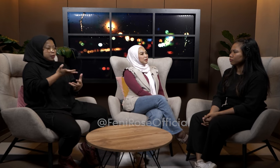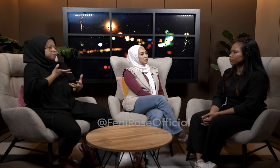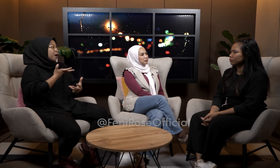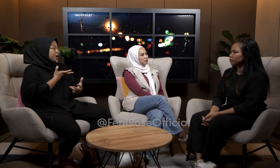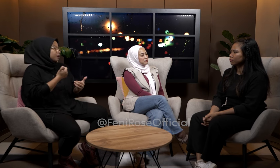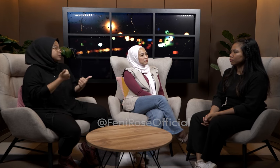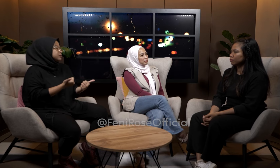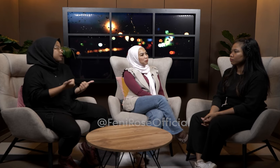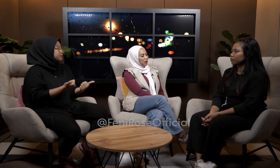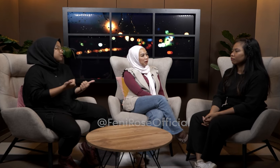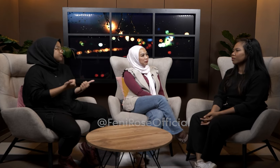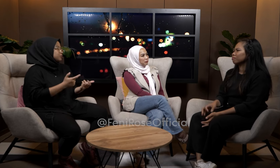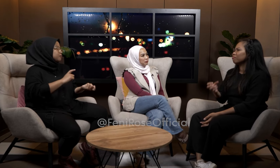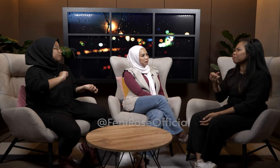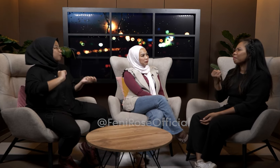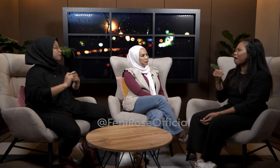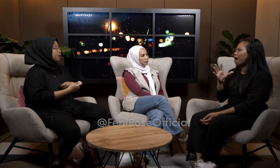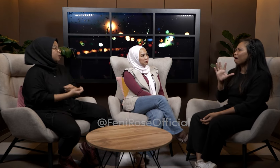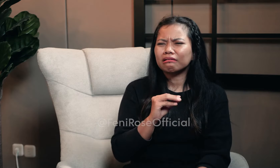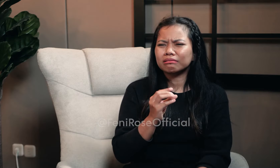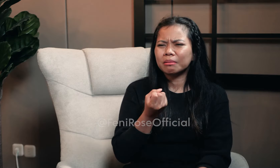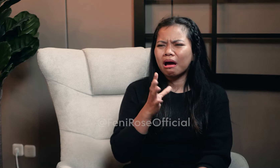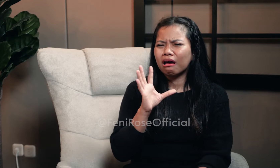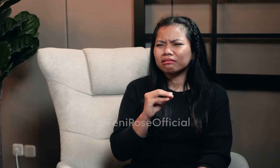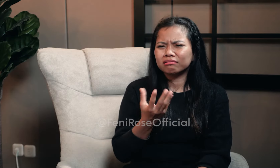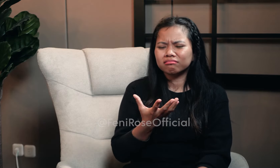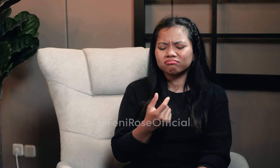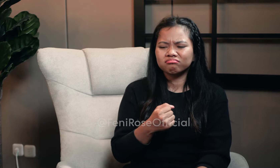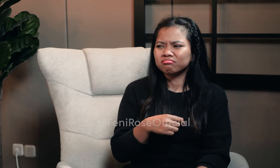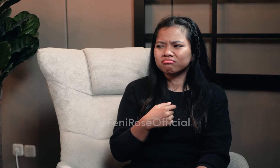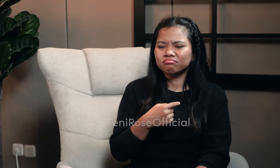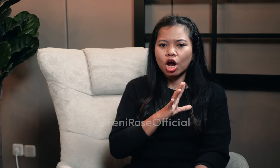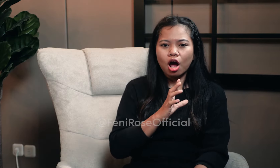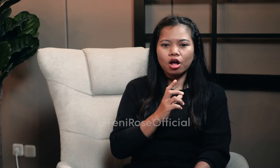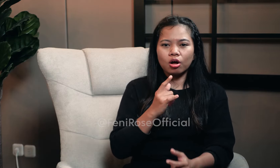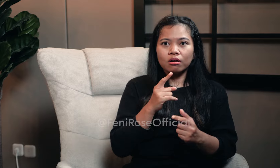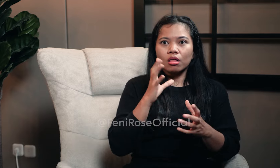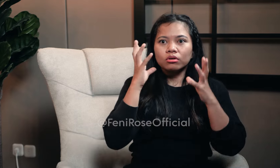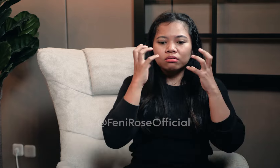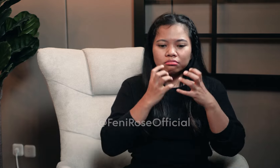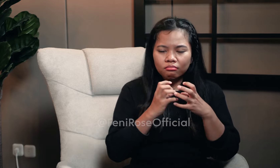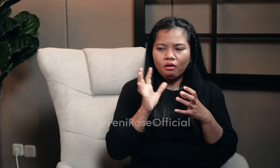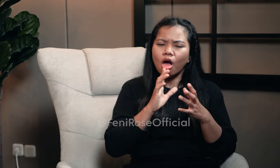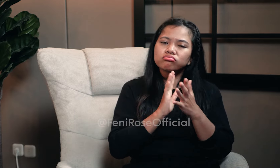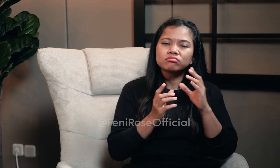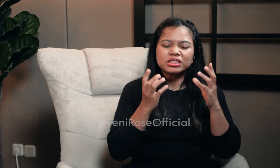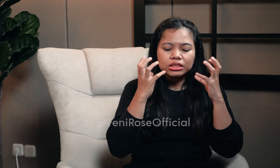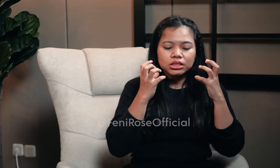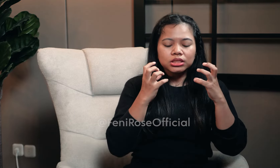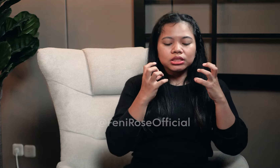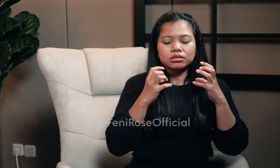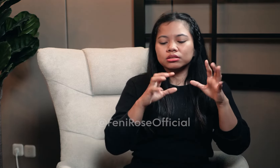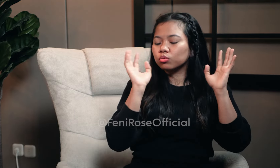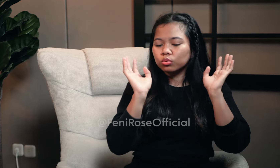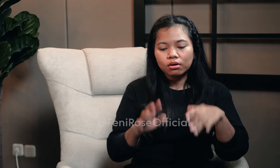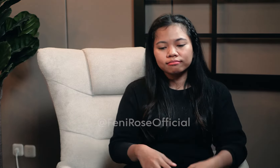yang berubah cuma beberapa hari aja sih Mbak kayak gitu enggak saya marah untuk saya marah